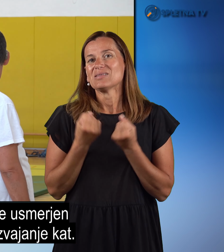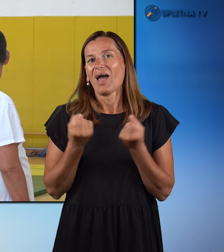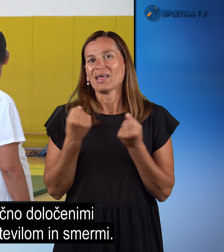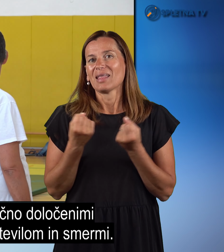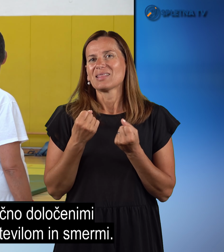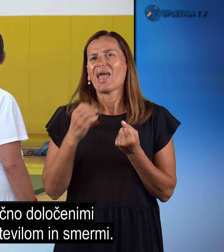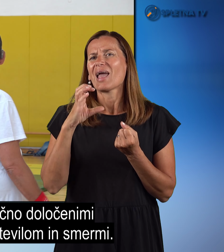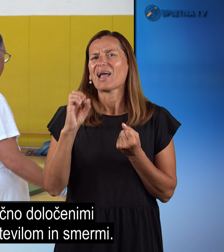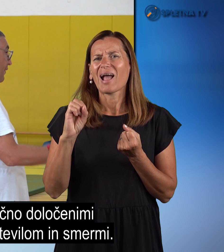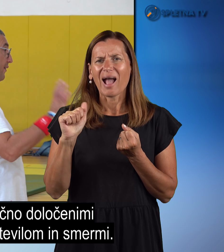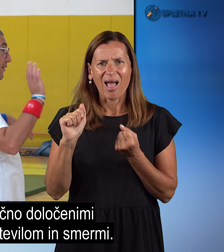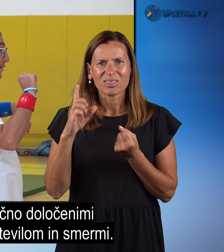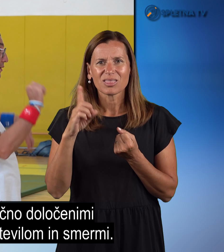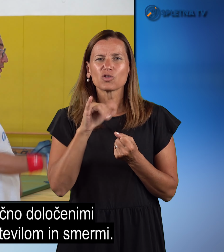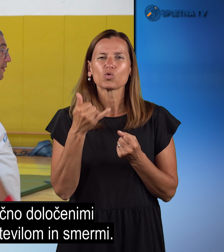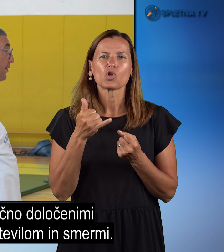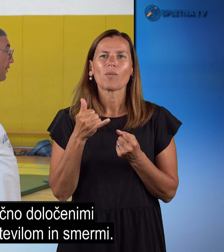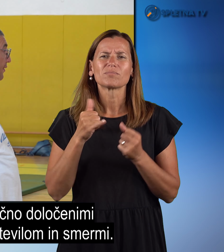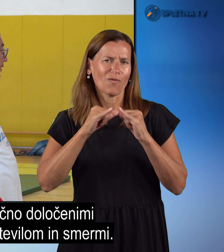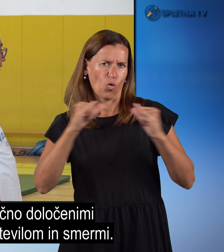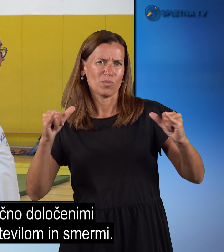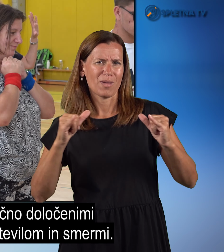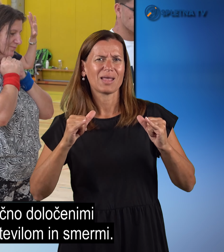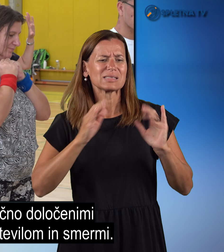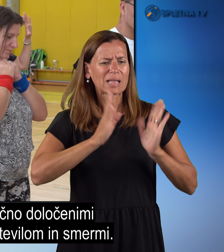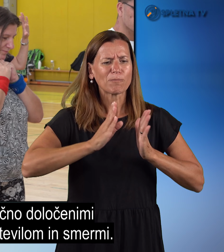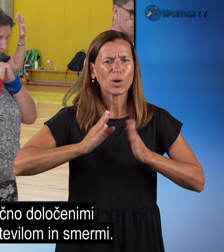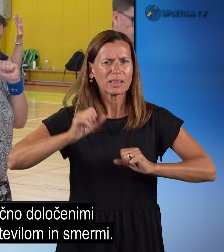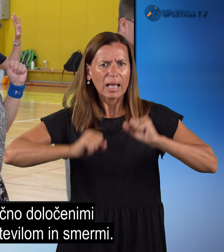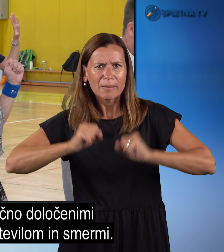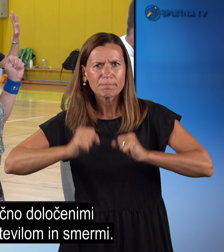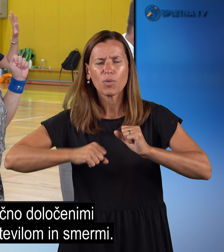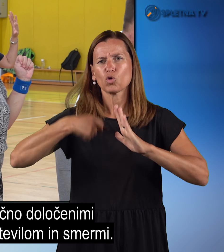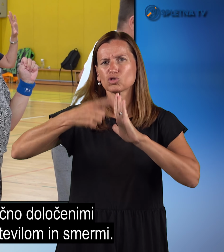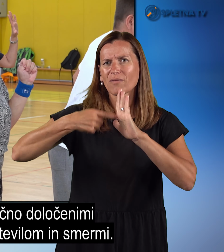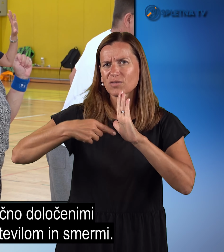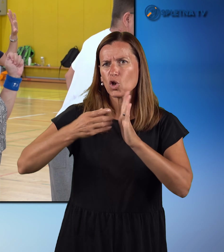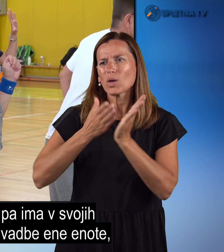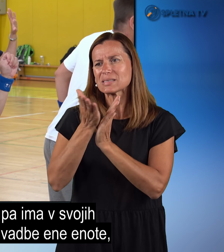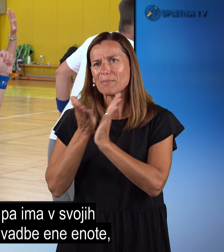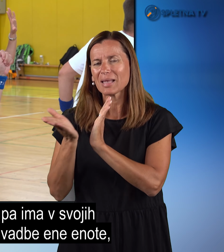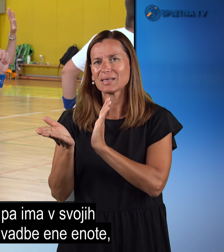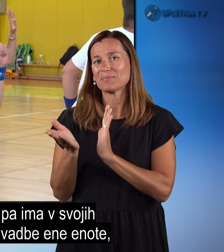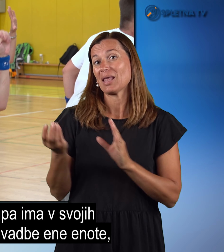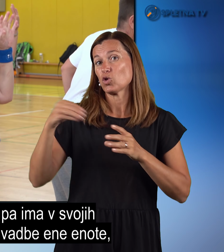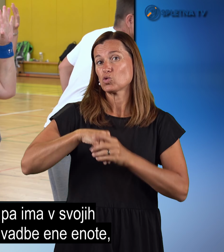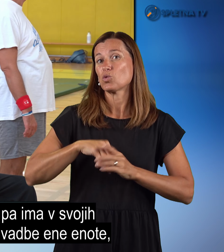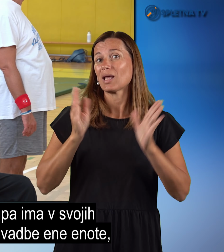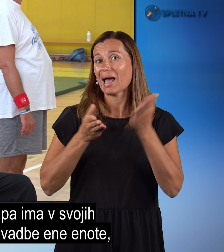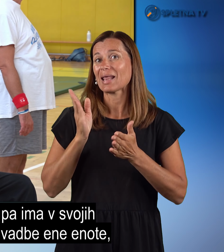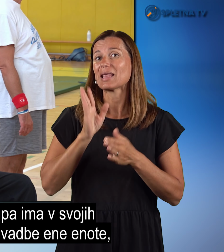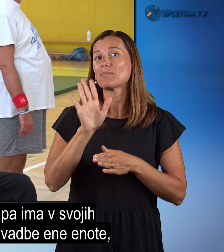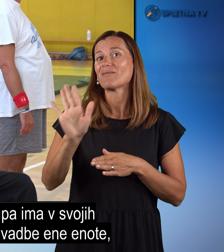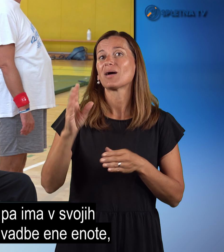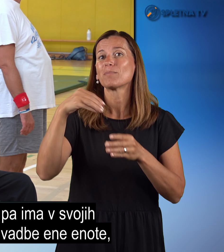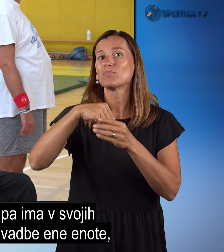kat, to so forme z točno določenimi zaporedi gibov in številom in smermi. Inkluzivni karate pa ima v